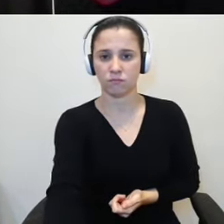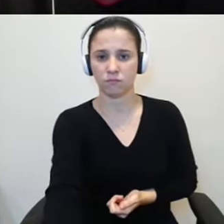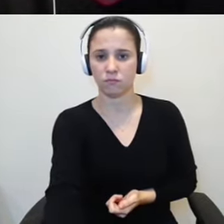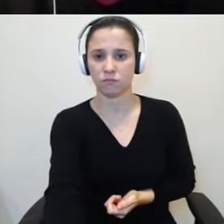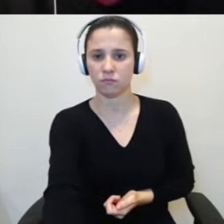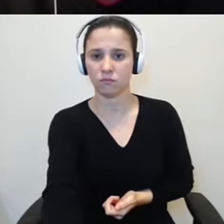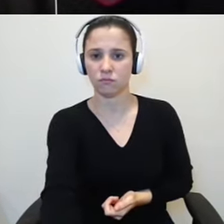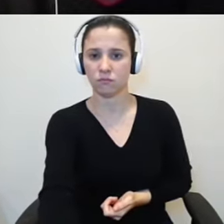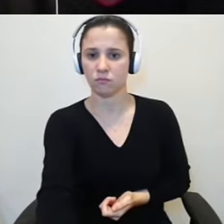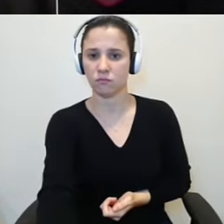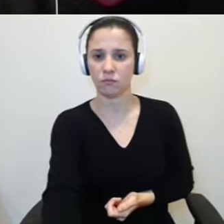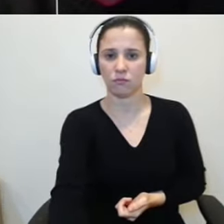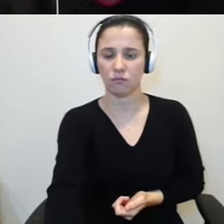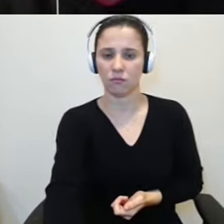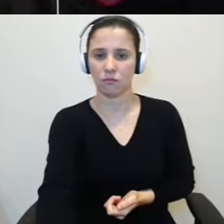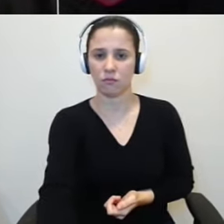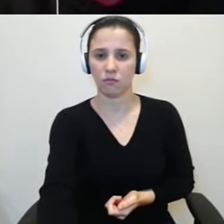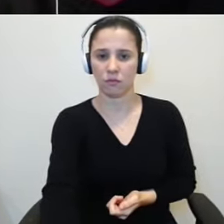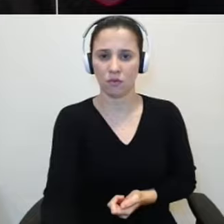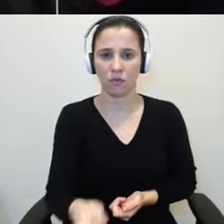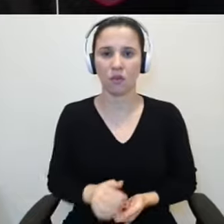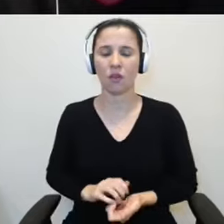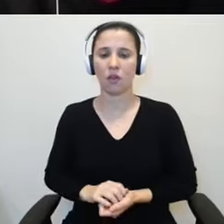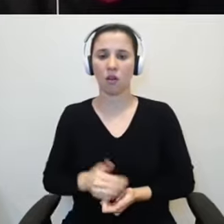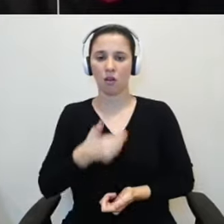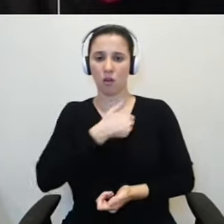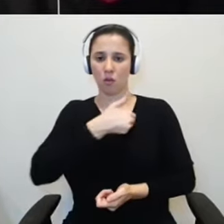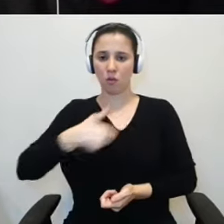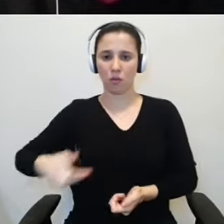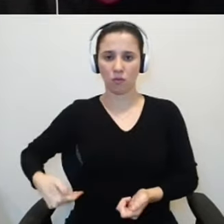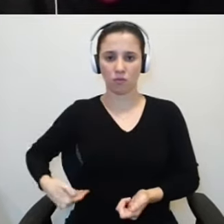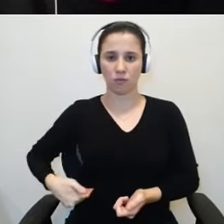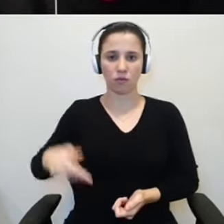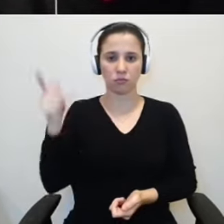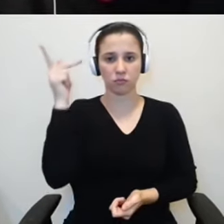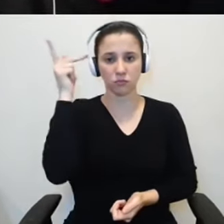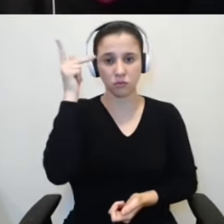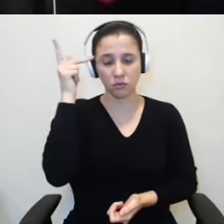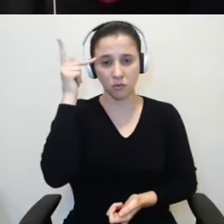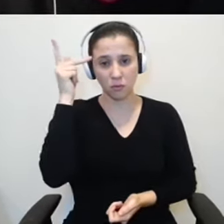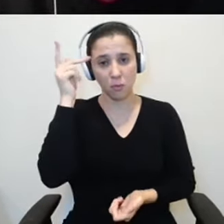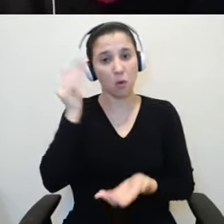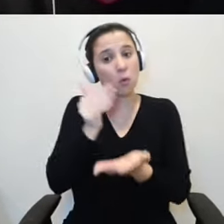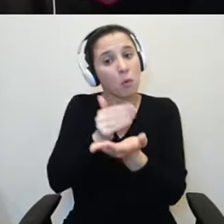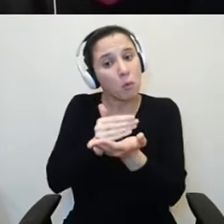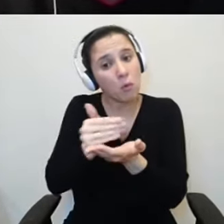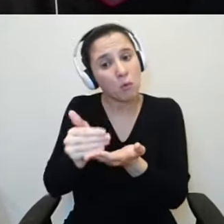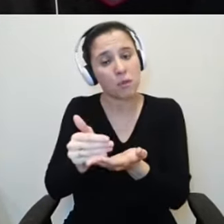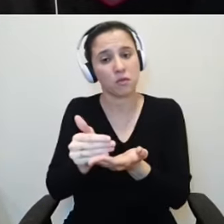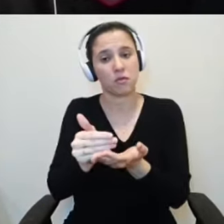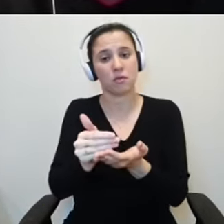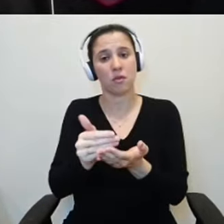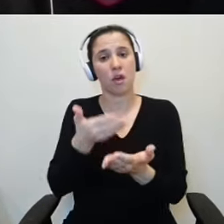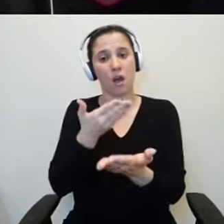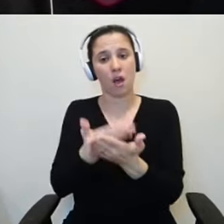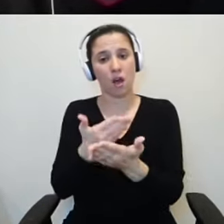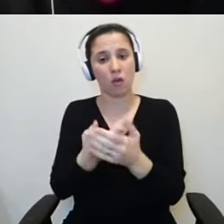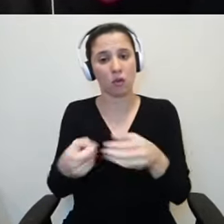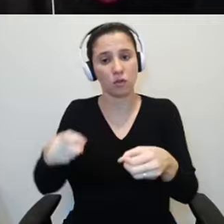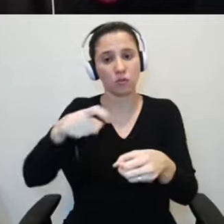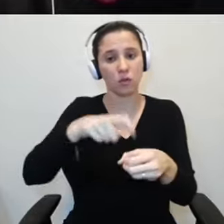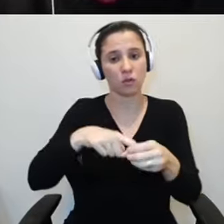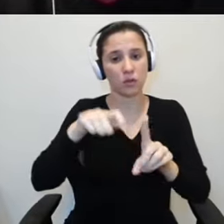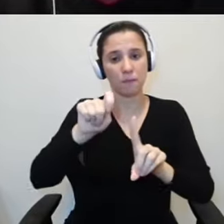uma previsão de retorno no estado para setembro. Mas se vocês analisarem aquele protocolo,